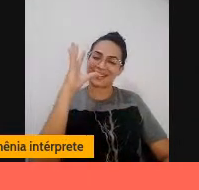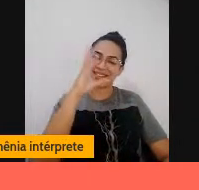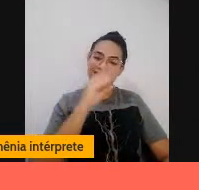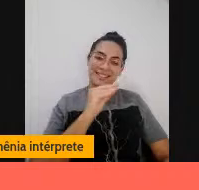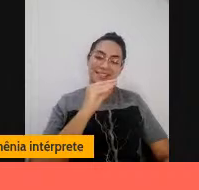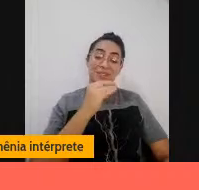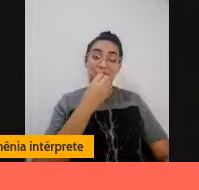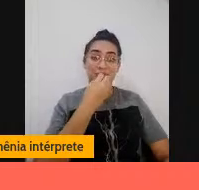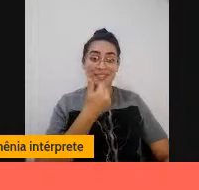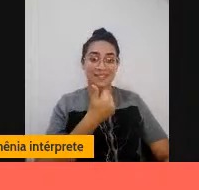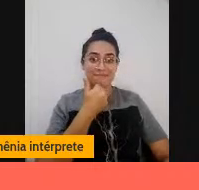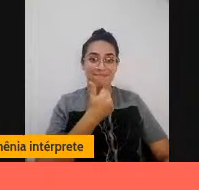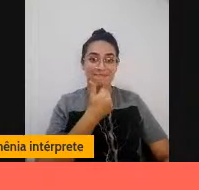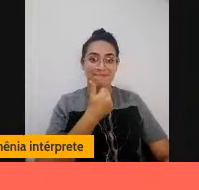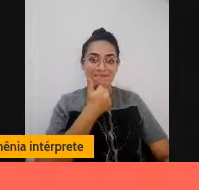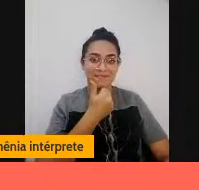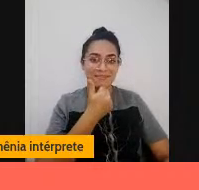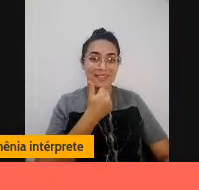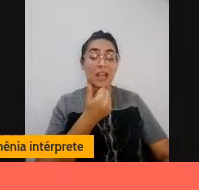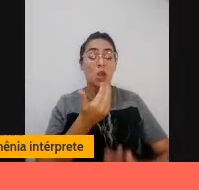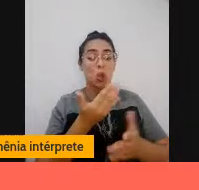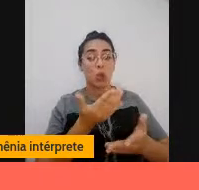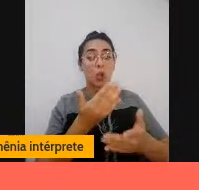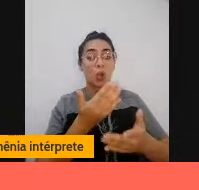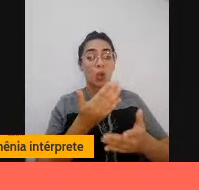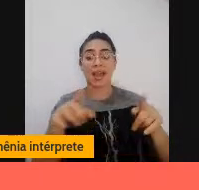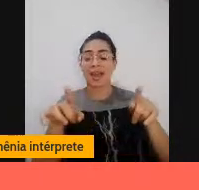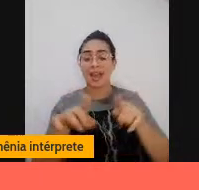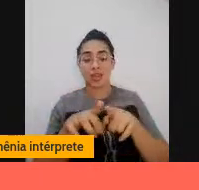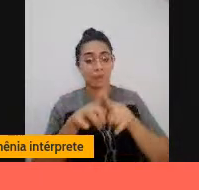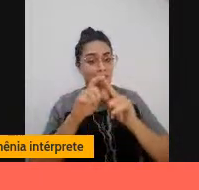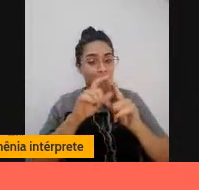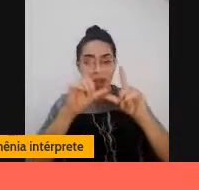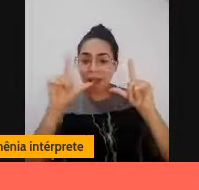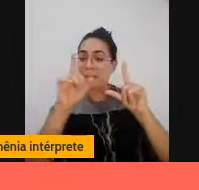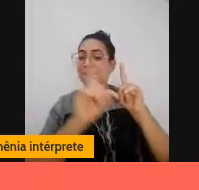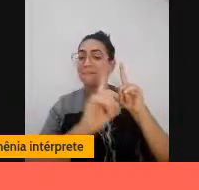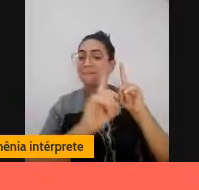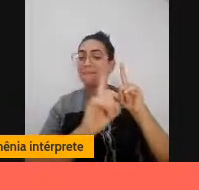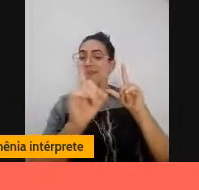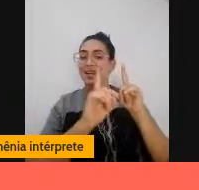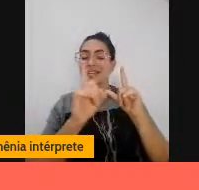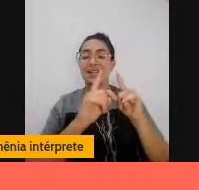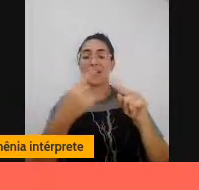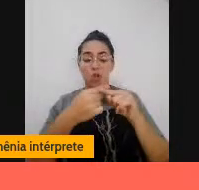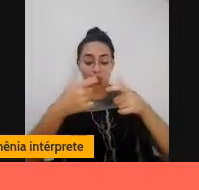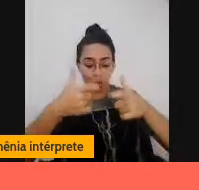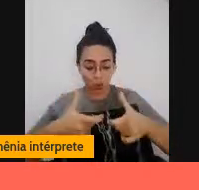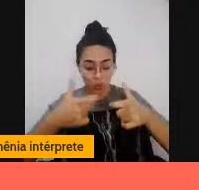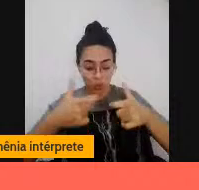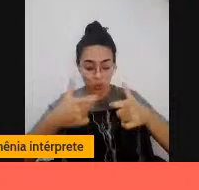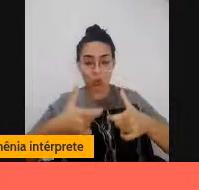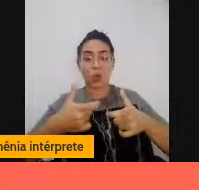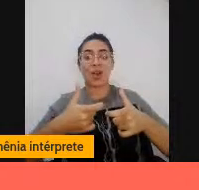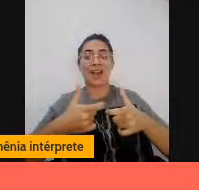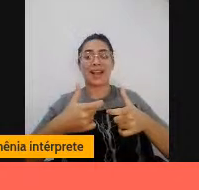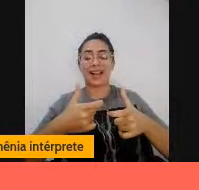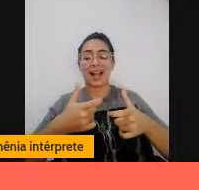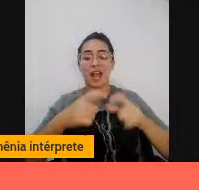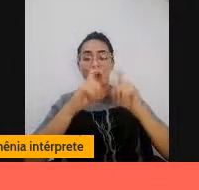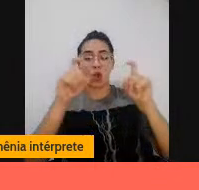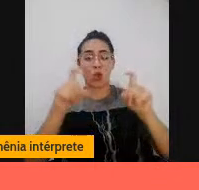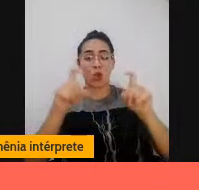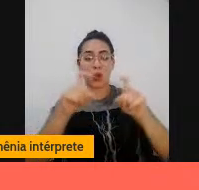Tudo bem, pessoal? Olha só, eu também não vou abrir a câmera porque o local que eu estou está sem computador, estou aqui